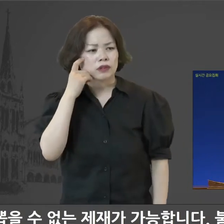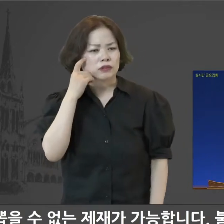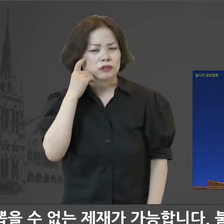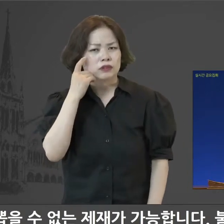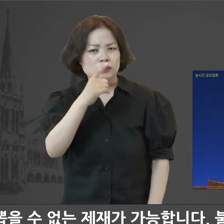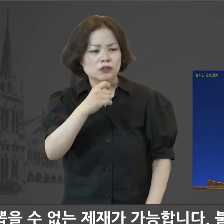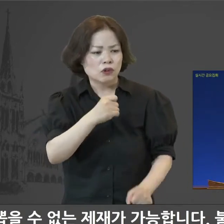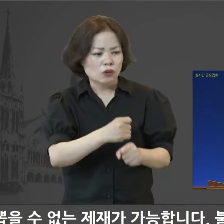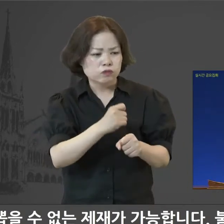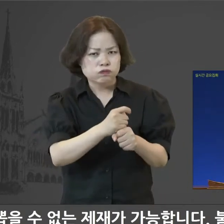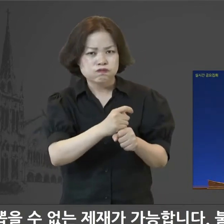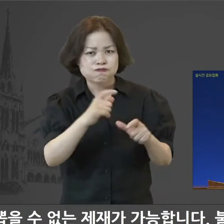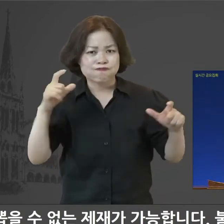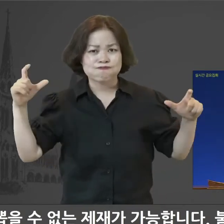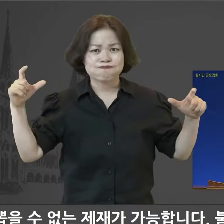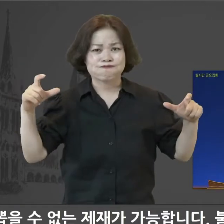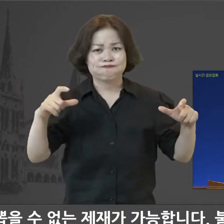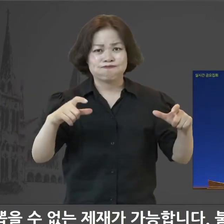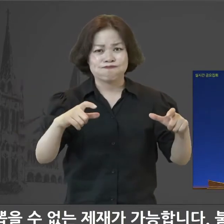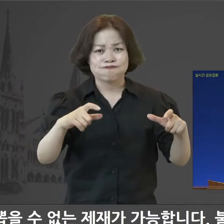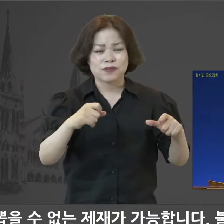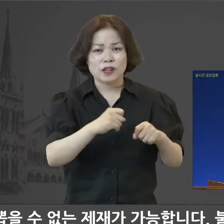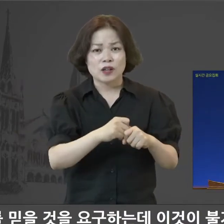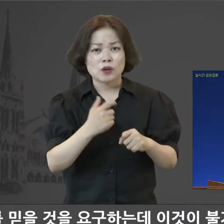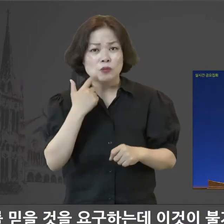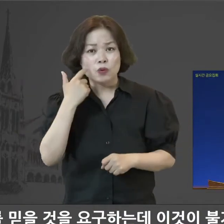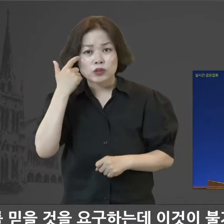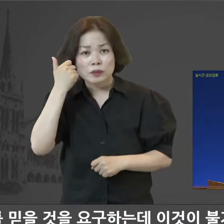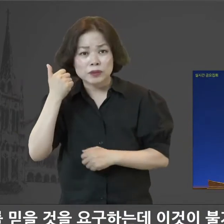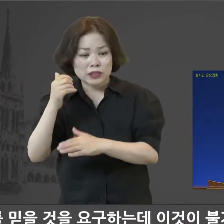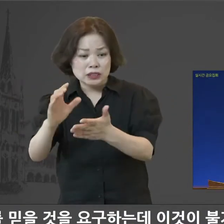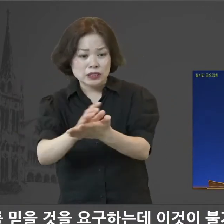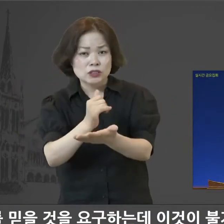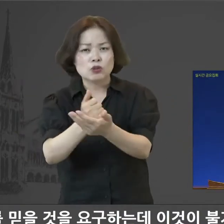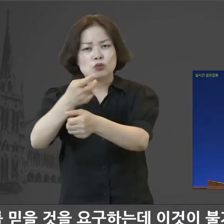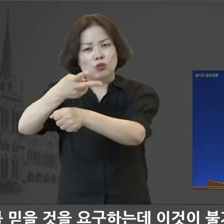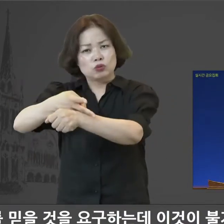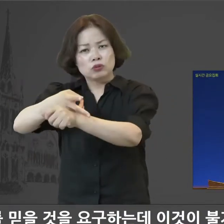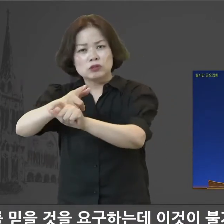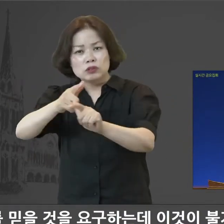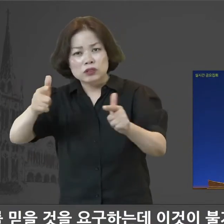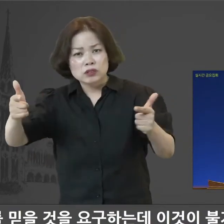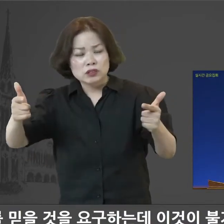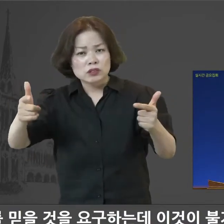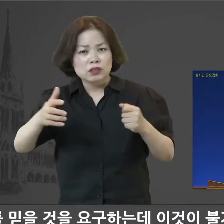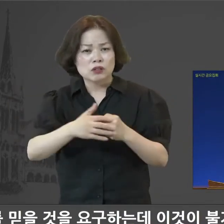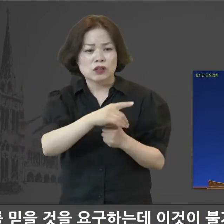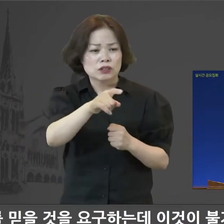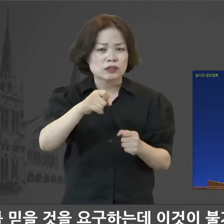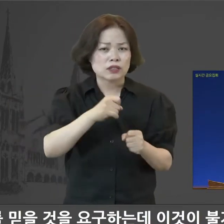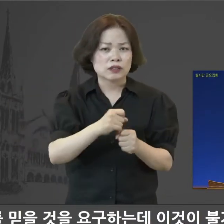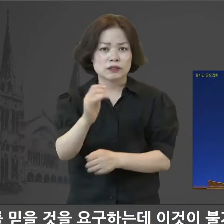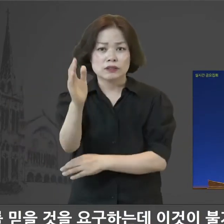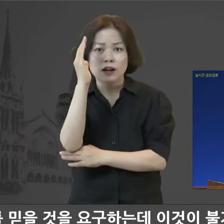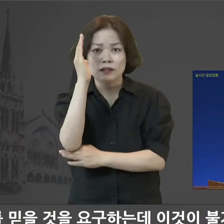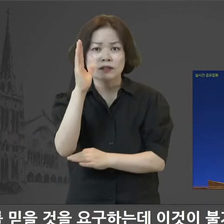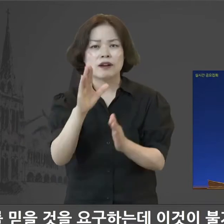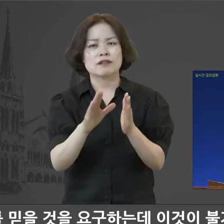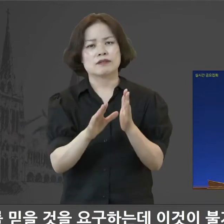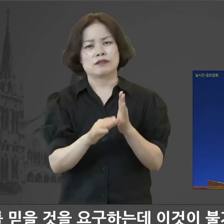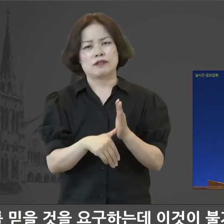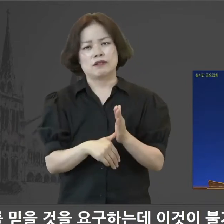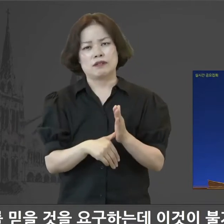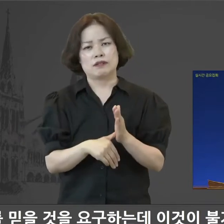자유들이 축소되고, 그리고 목사님이나 저 같은 크리스찬 교수나 이렇게 주로 스피치를 하거나 강연을 하시는